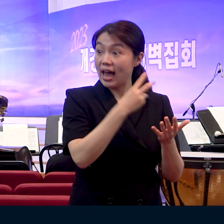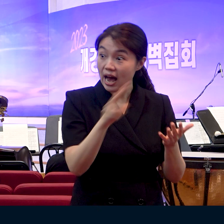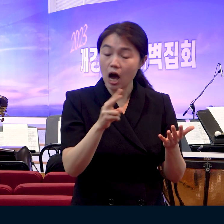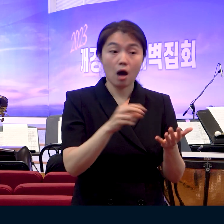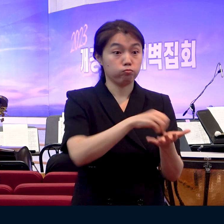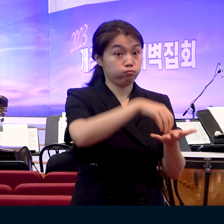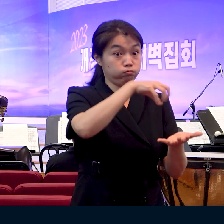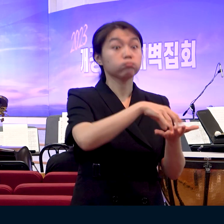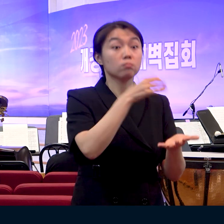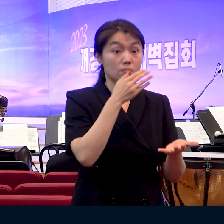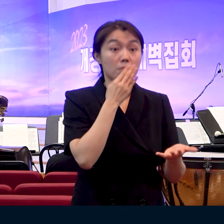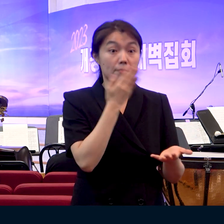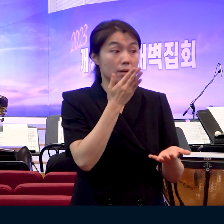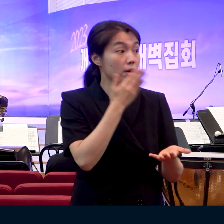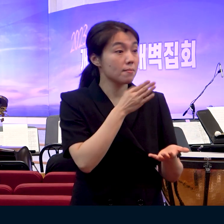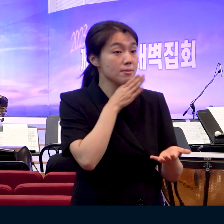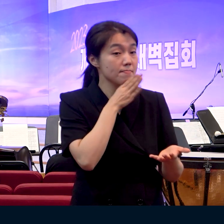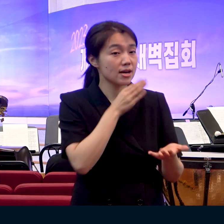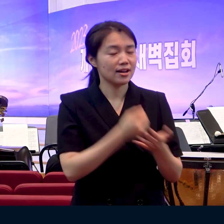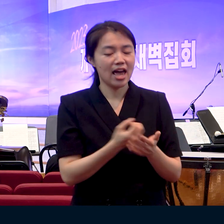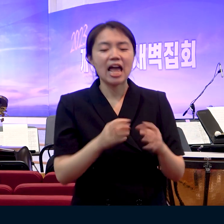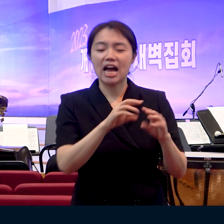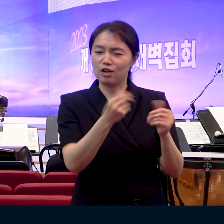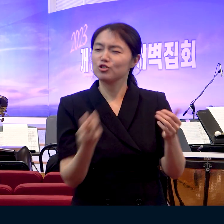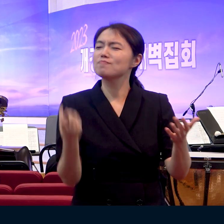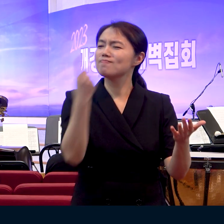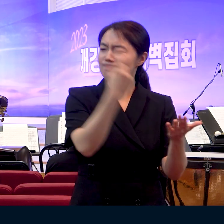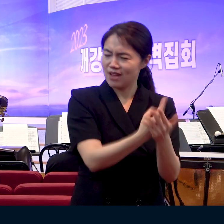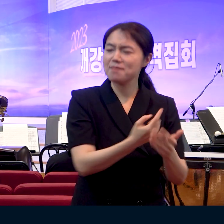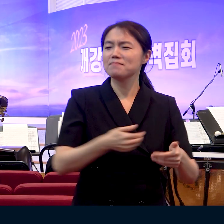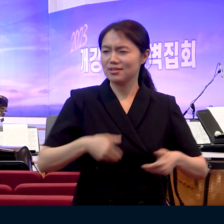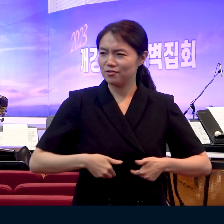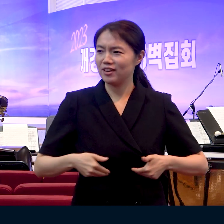있겠습니까? 가루 속에 들어가야죠. 그렇죠?